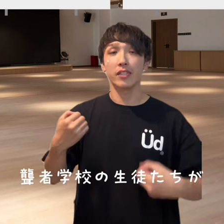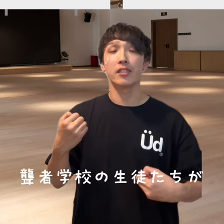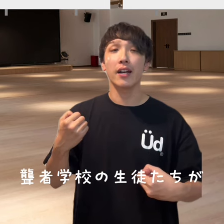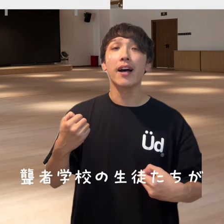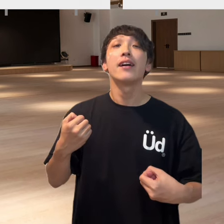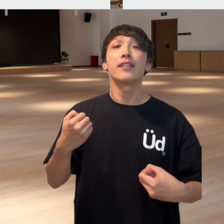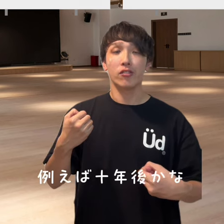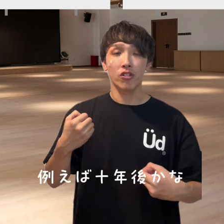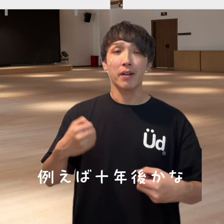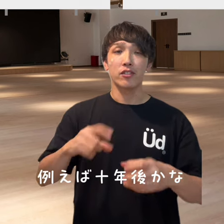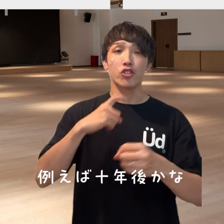ちが、例えば